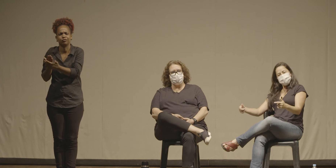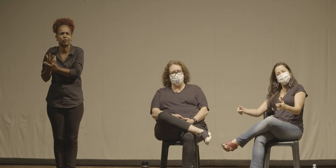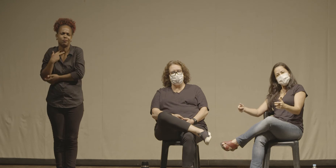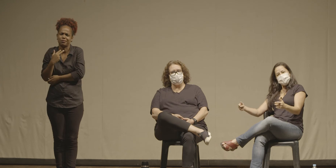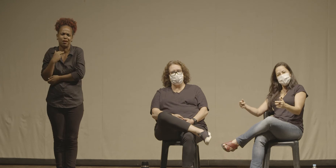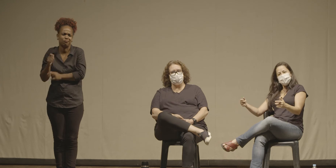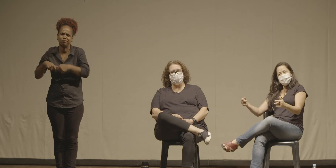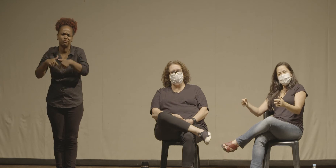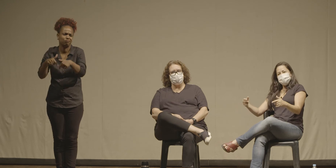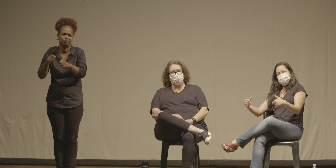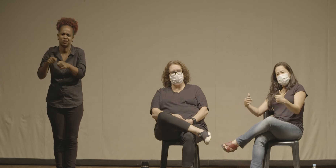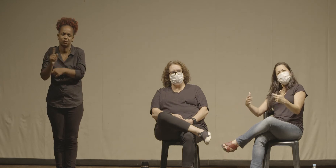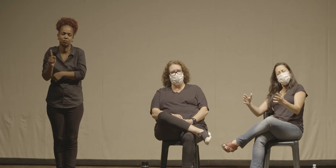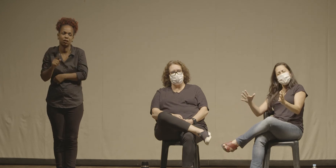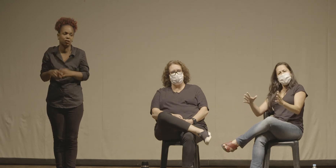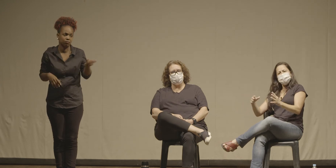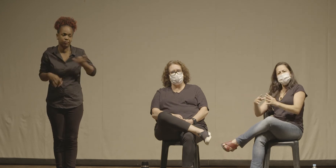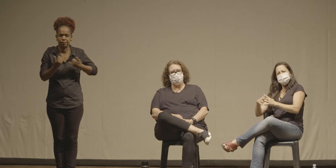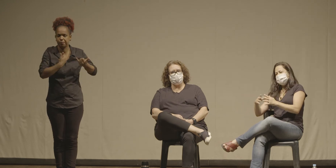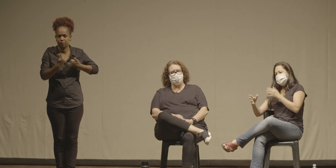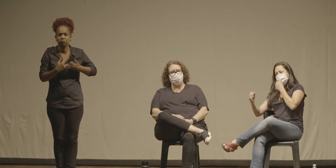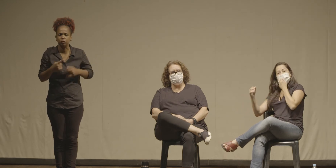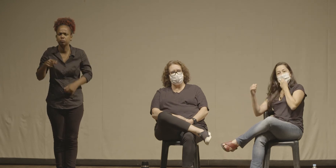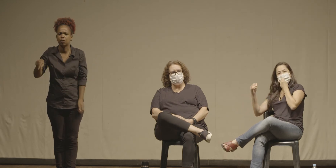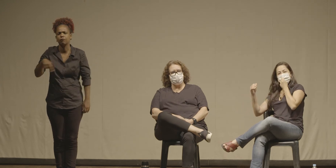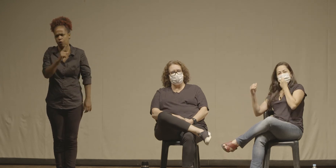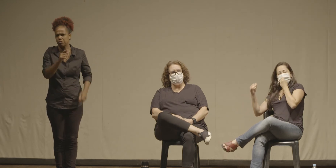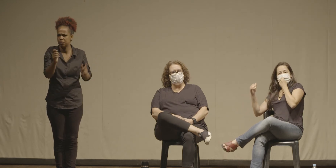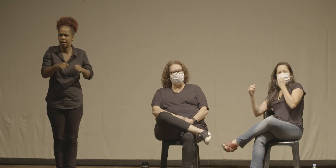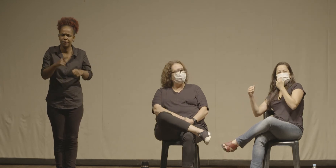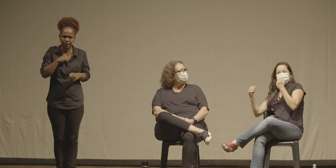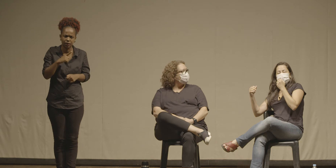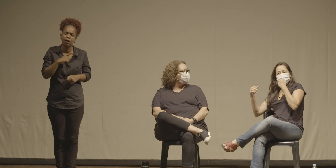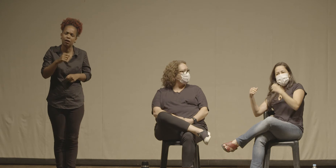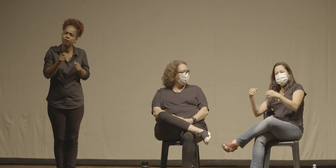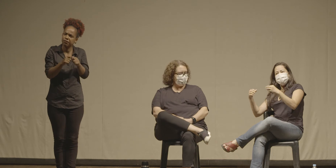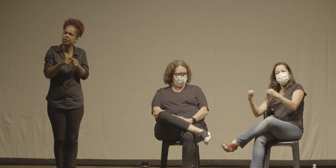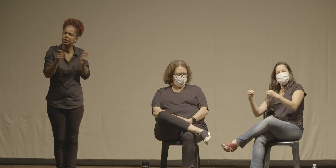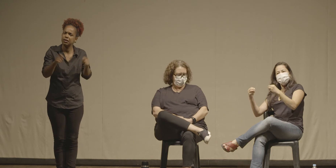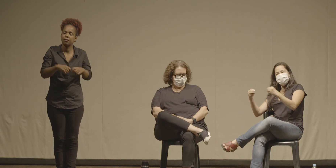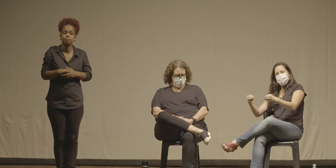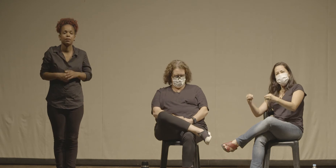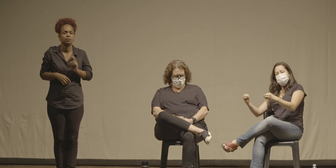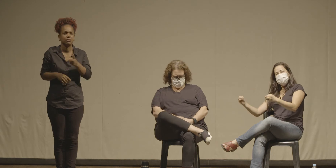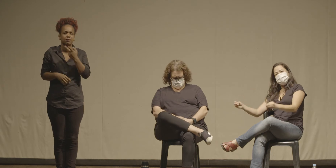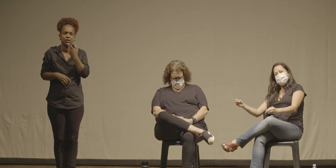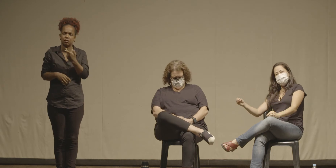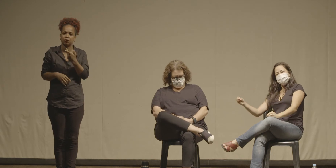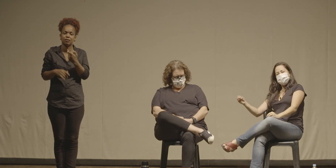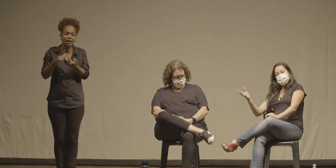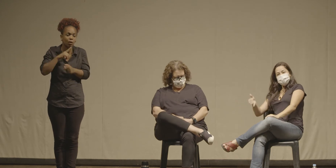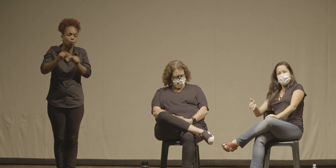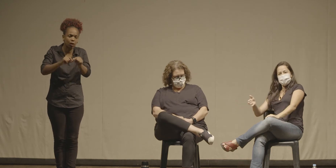não dá para fazer. E a gente falou, não, dá, vamos fazer com o que tem. Então, eu sempre vou dizer, faz com o que